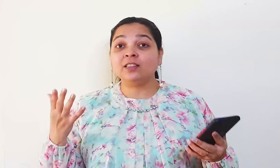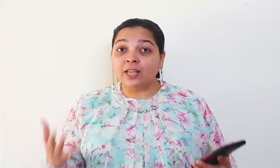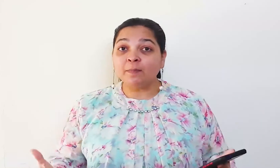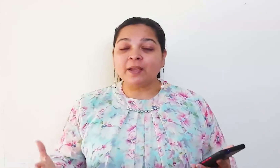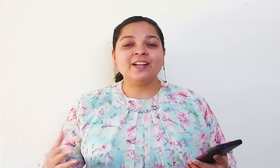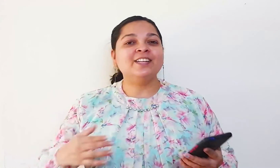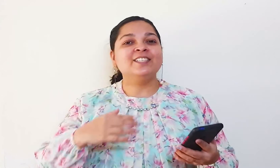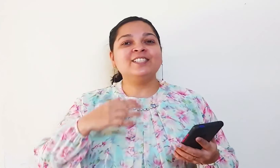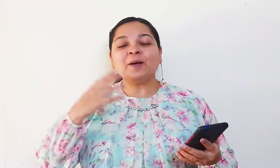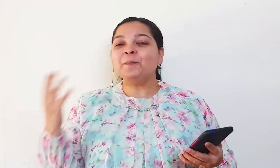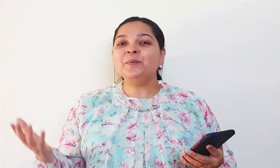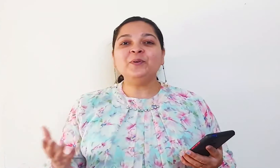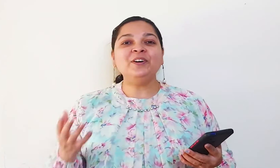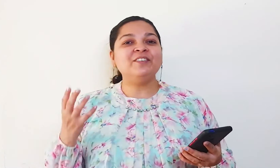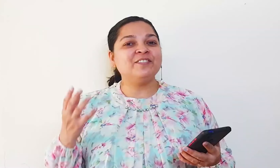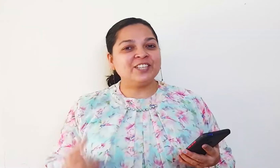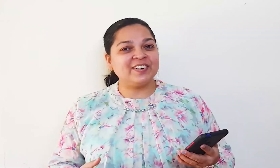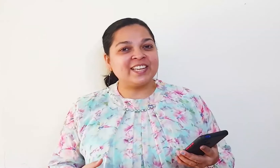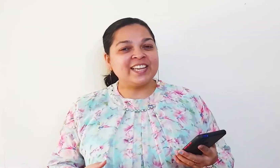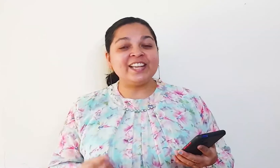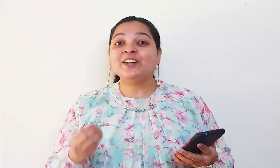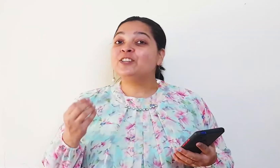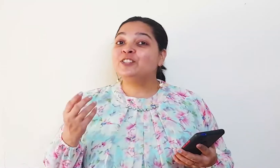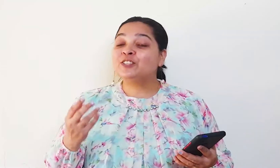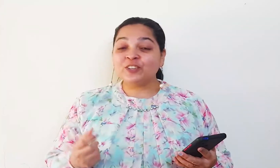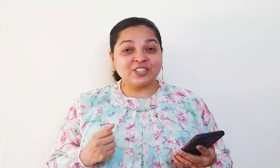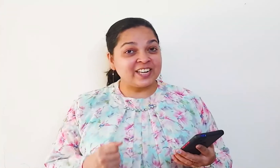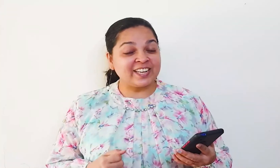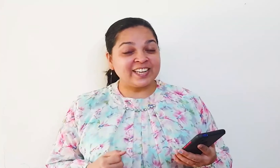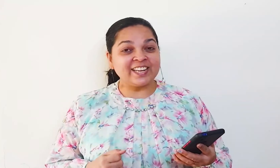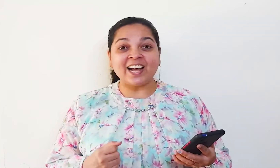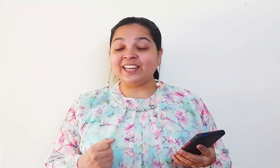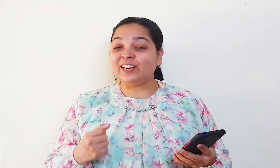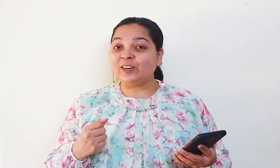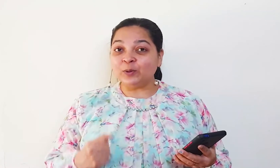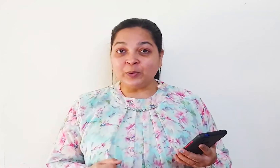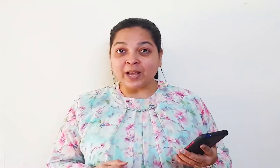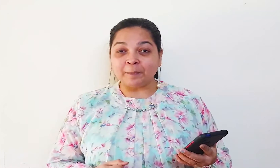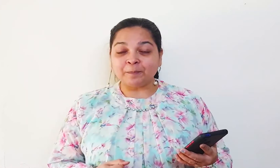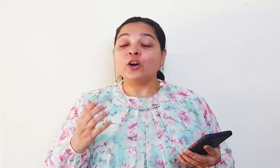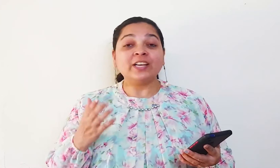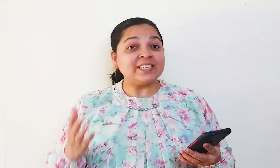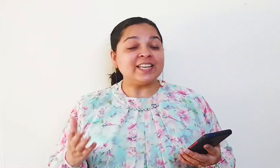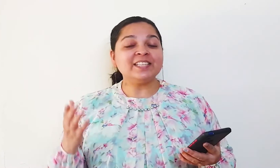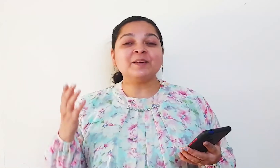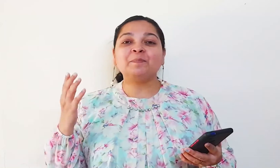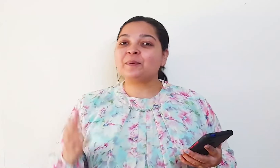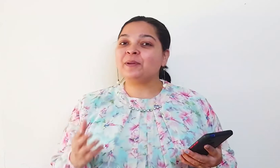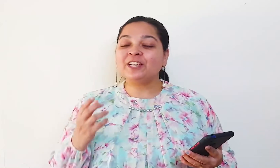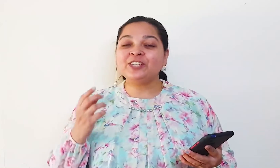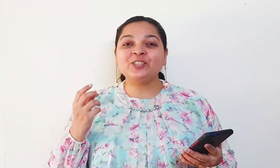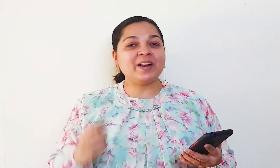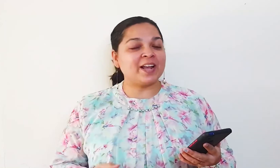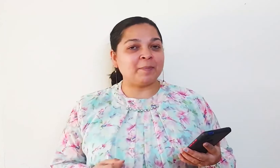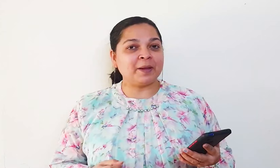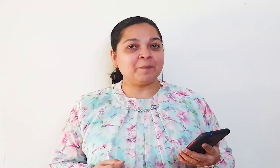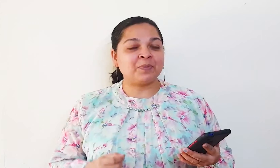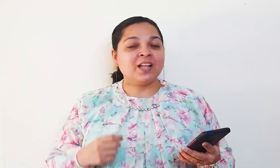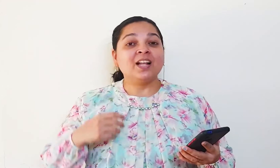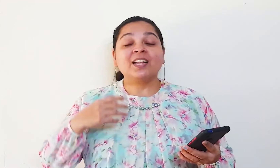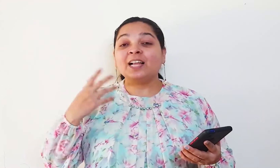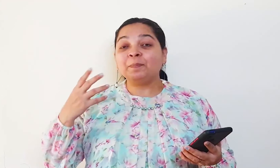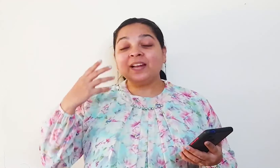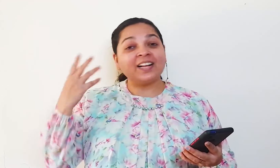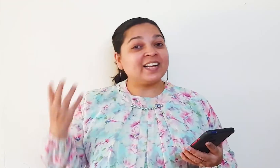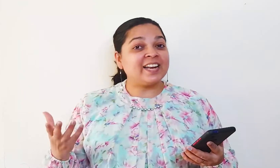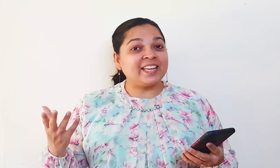गर्ने योग्यता आशिष दिनुभएको छ, अनि त्योबाट हामी कसरी हाम्रो परिस्थितिलाई परिवर्तन गर्न सक्छौँ भन्ने कुरा सिकेको